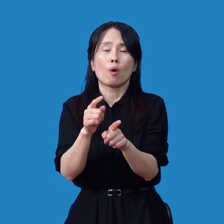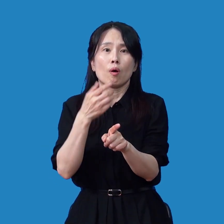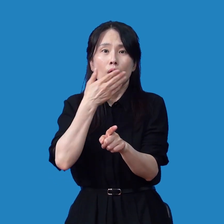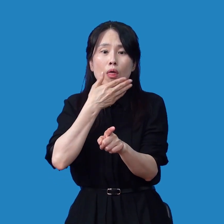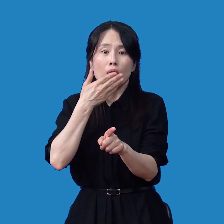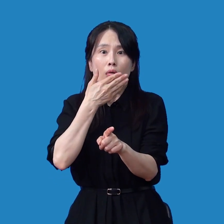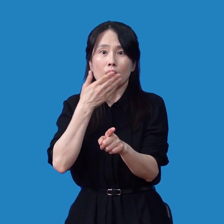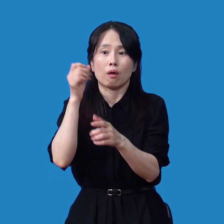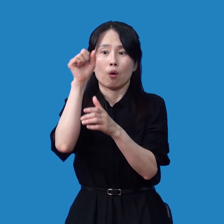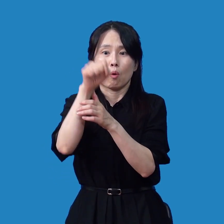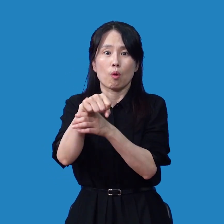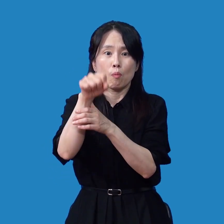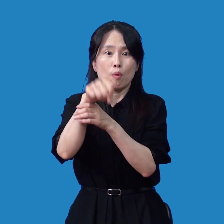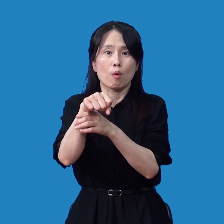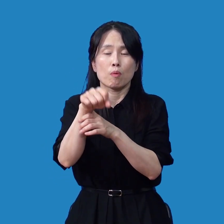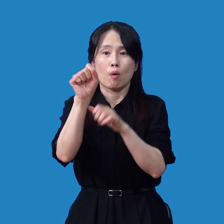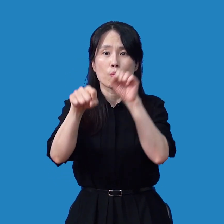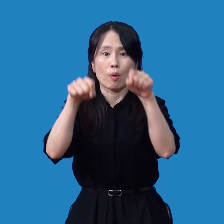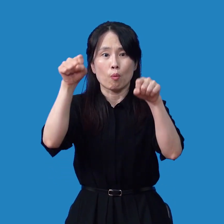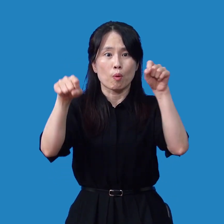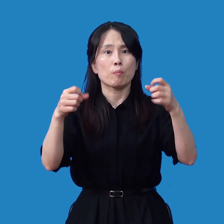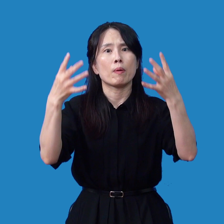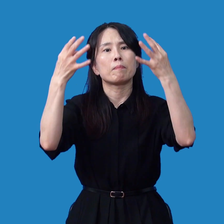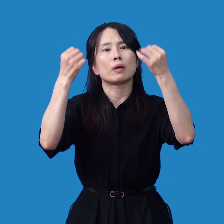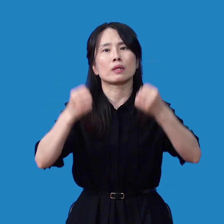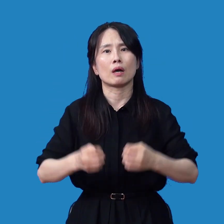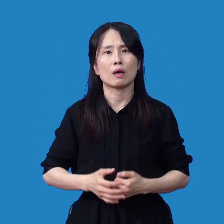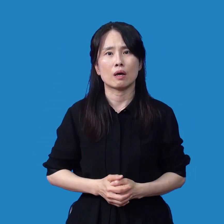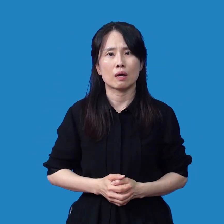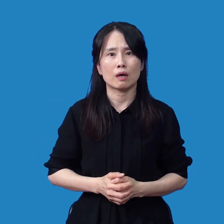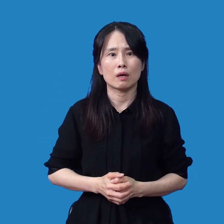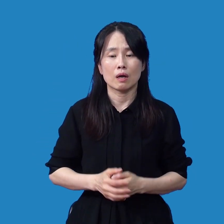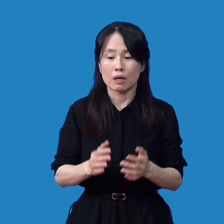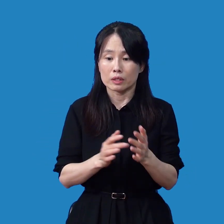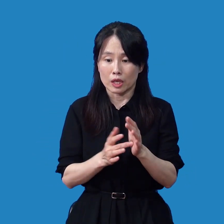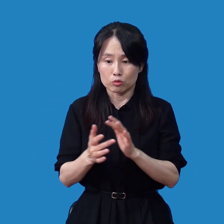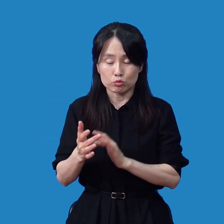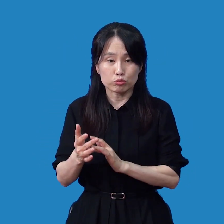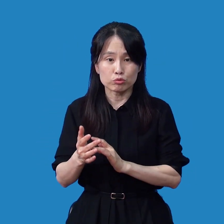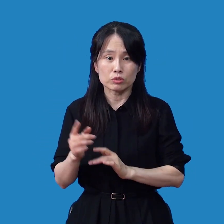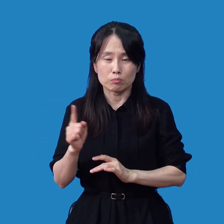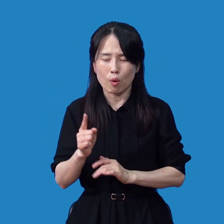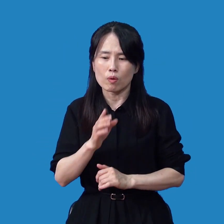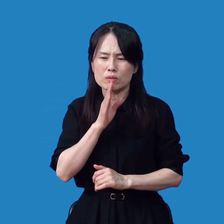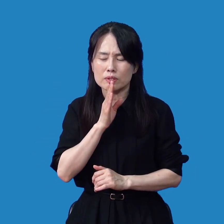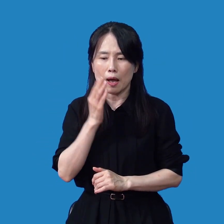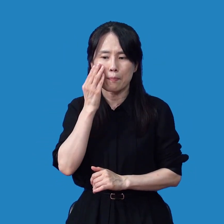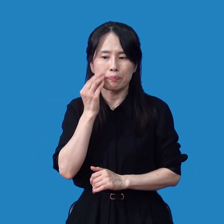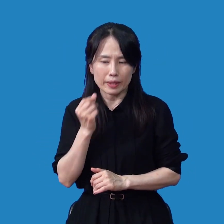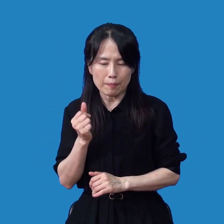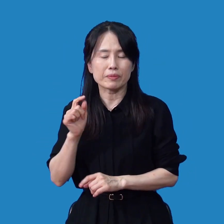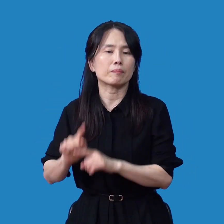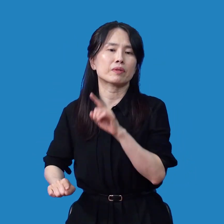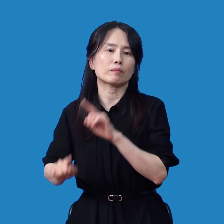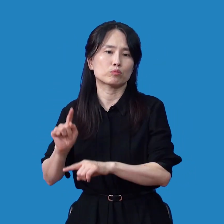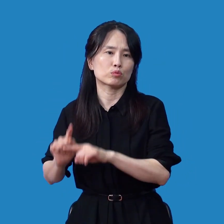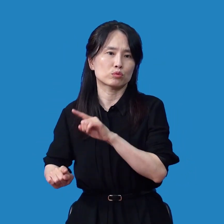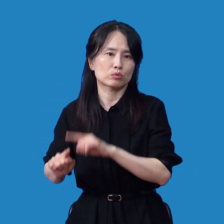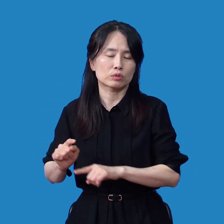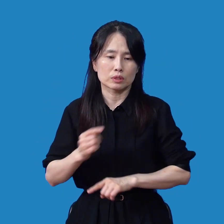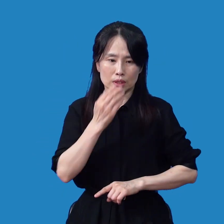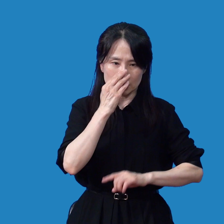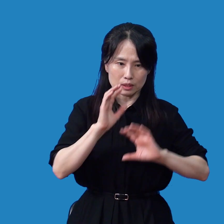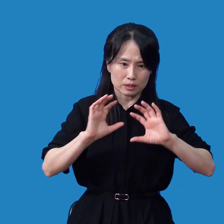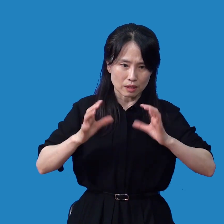달립니다. 지금 그 얘기를 하는 거지요. 예수님이 참 감람나무십니다. 이스라엘은